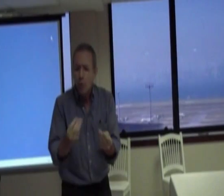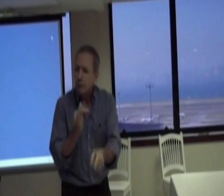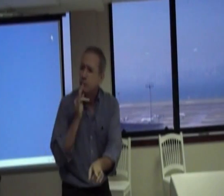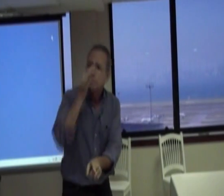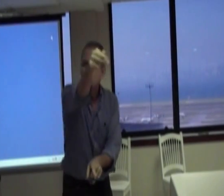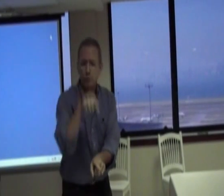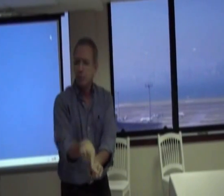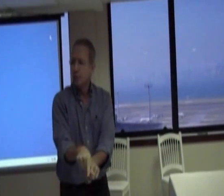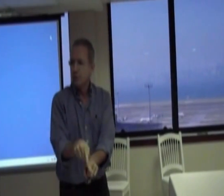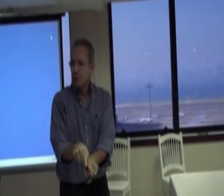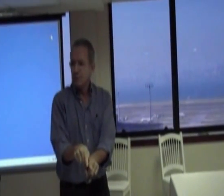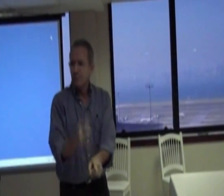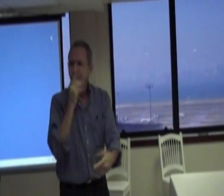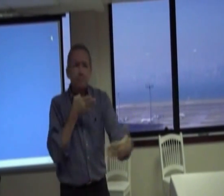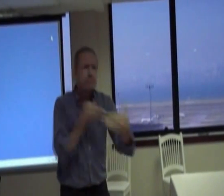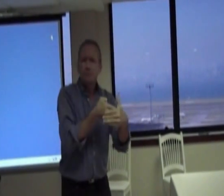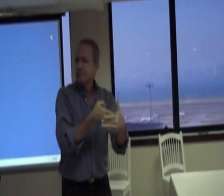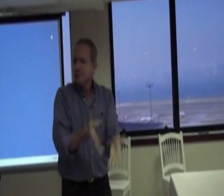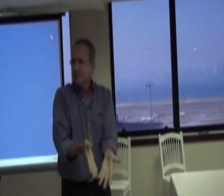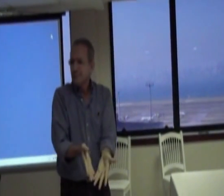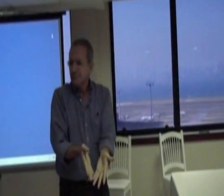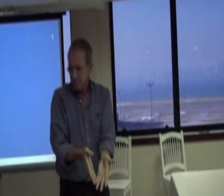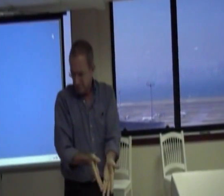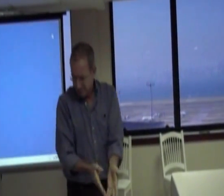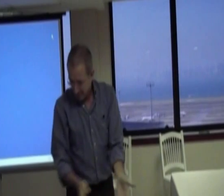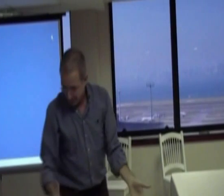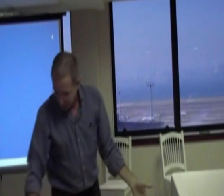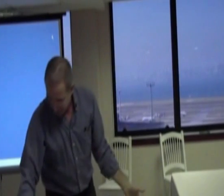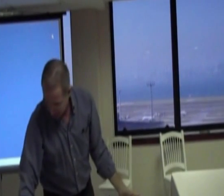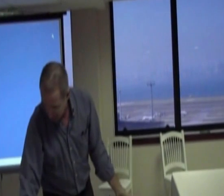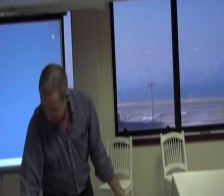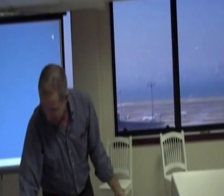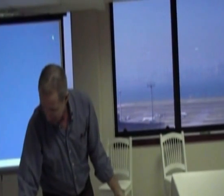de interação eficaz? Então eu estou preocupado com o futuro do meu filho nesse sentido.